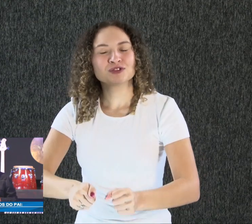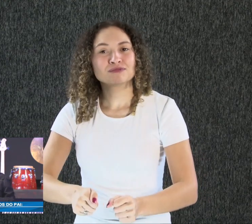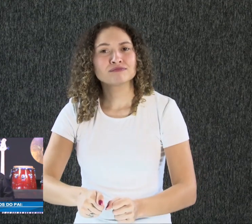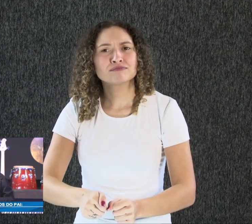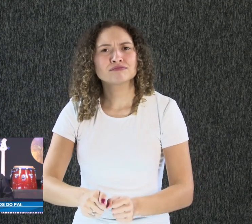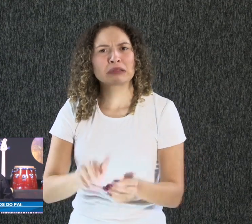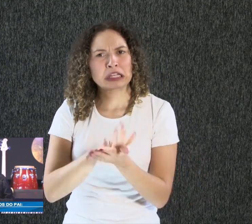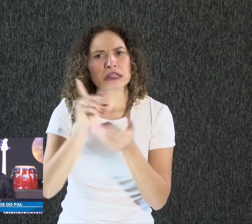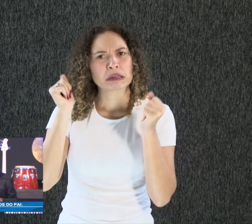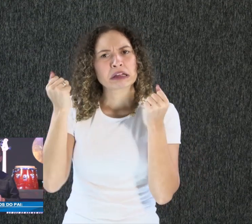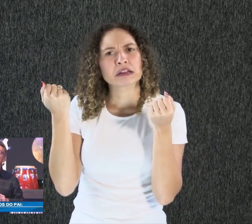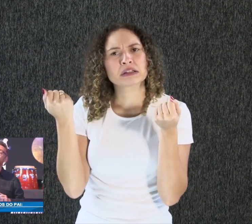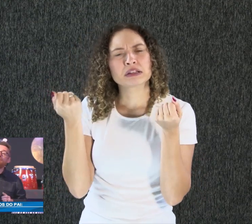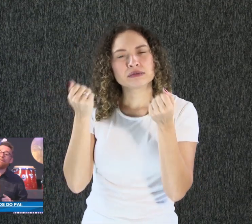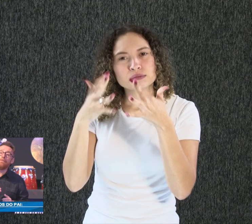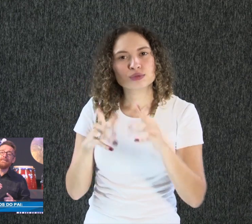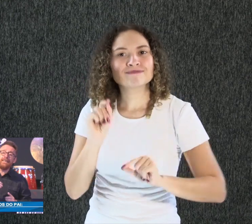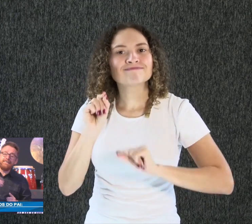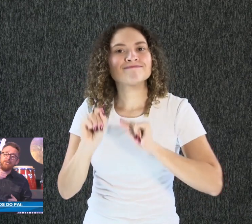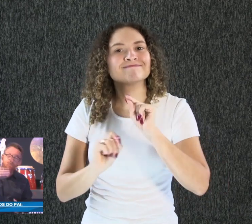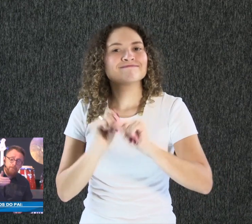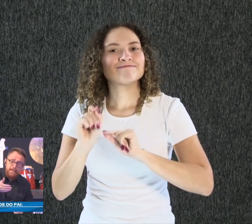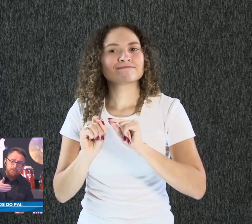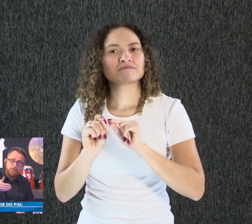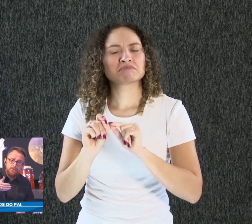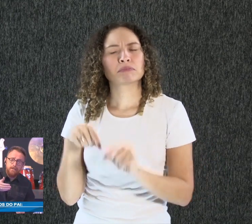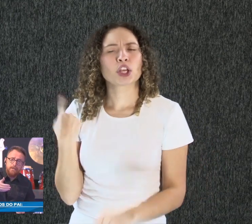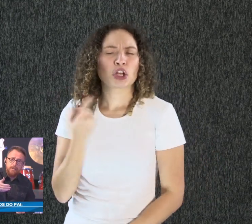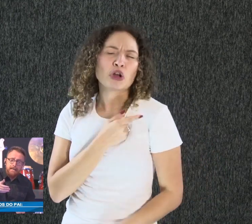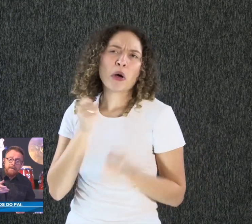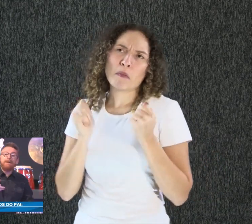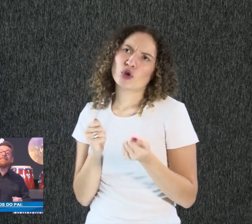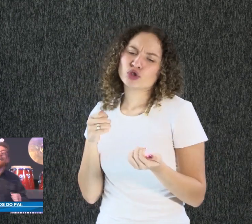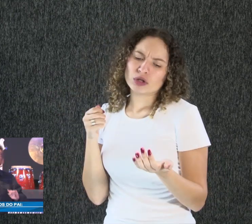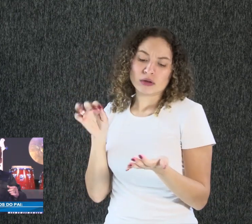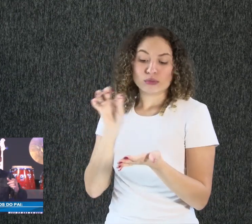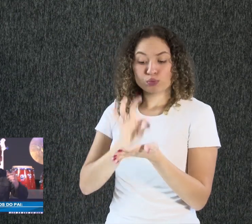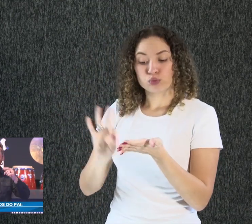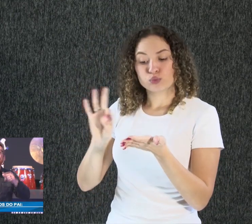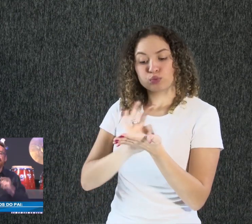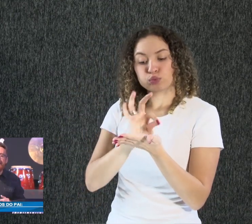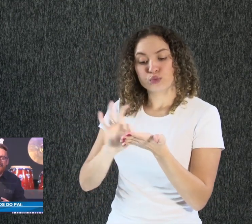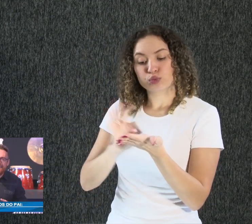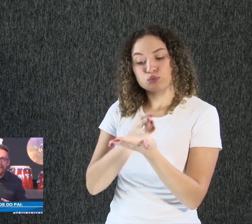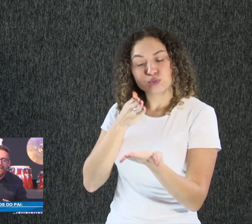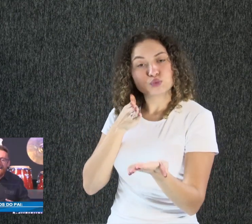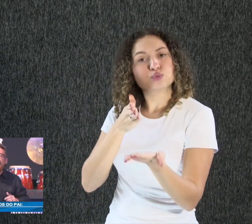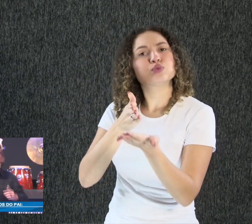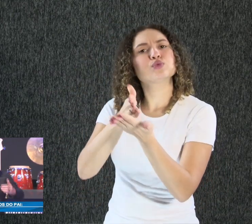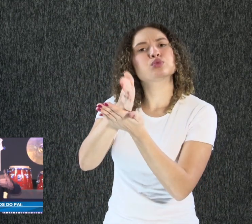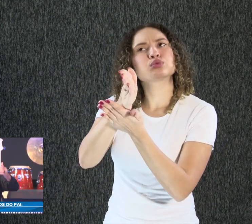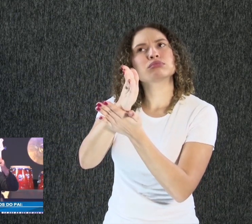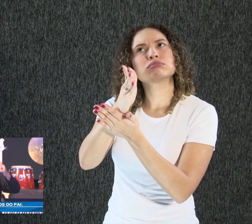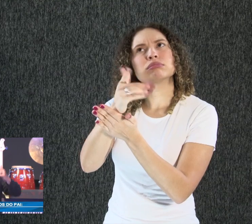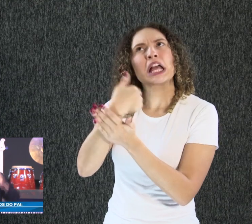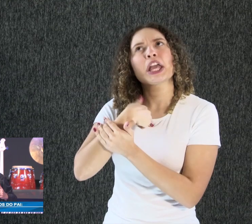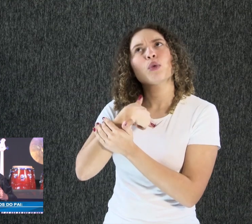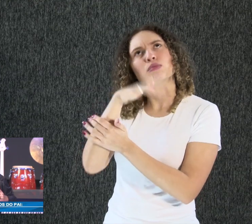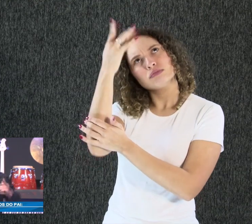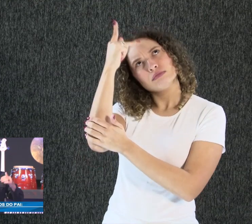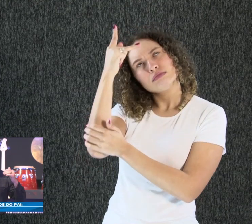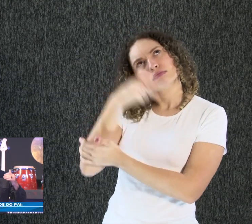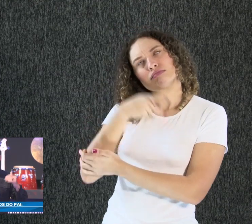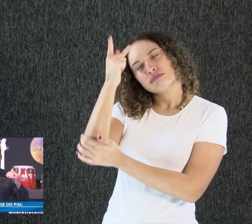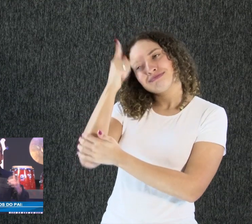coisas. A palavra do Senhor diz que o homem pode traçar os seus planos, mas a resposta certa, a última